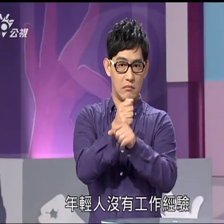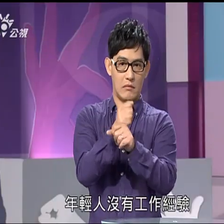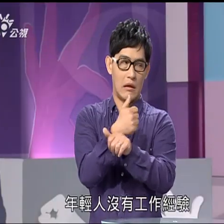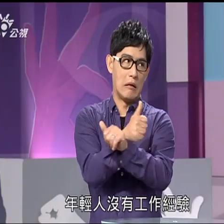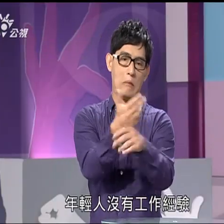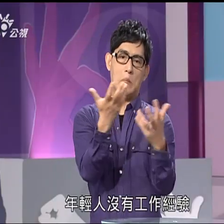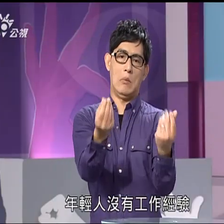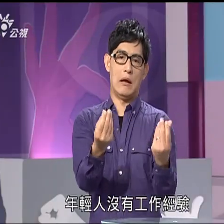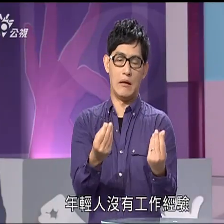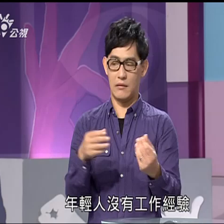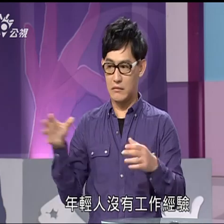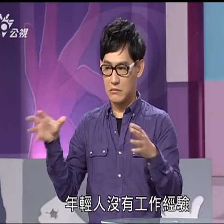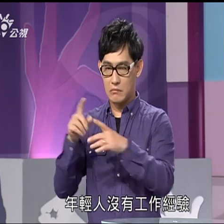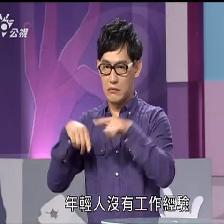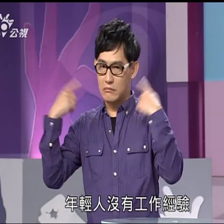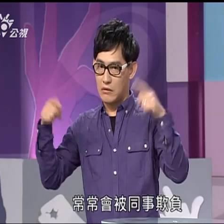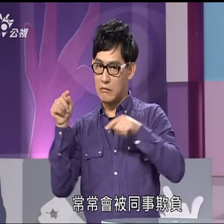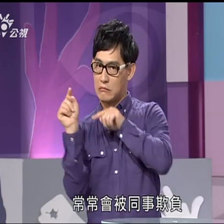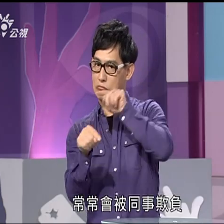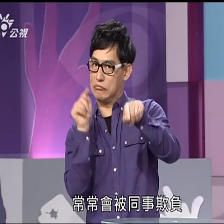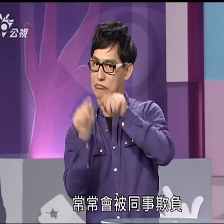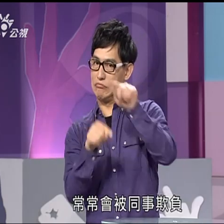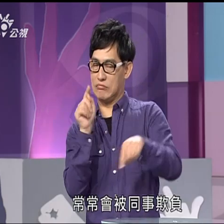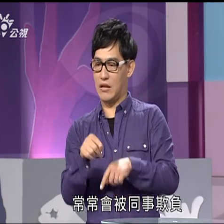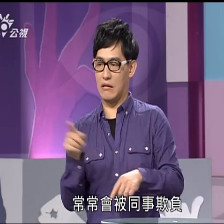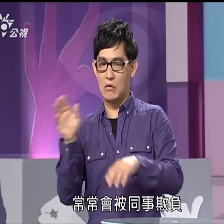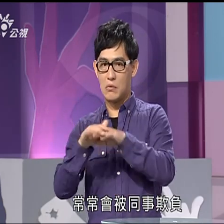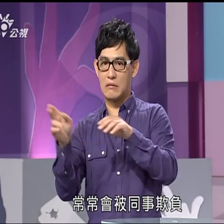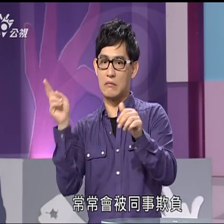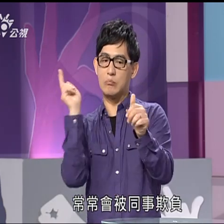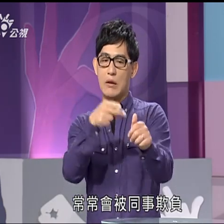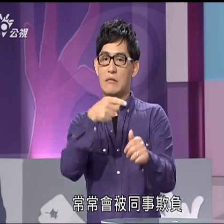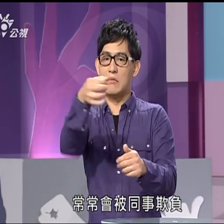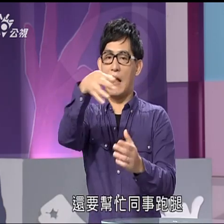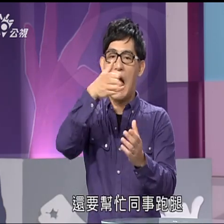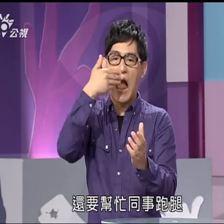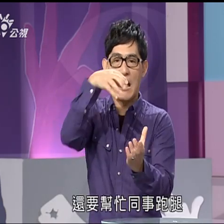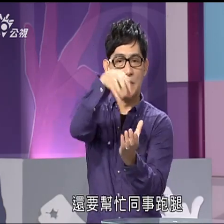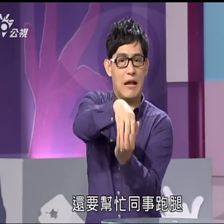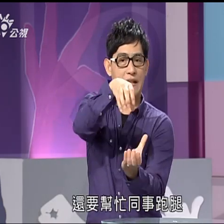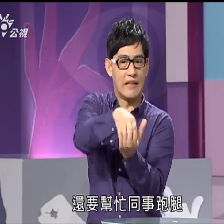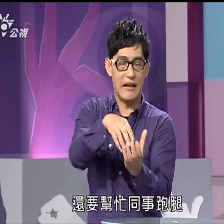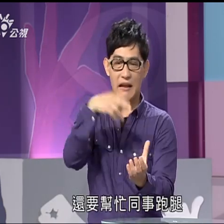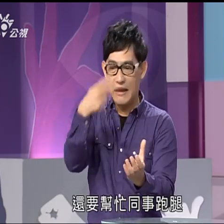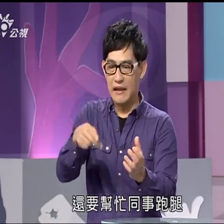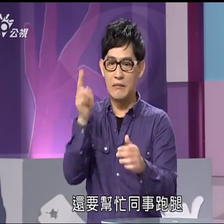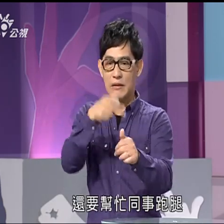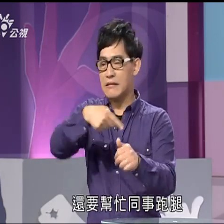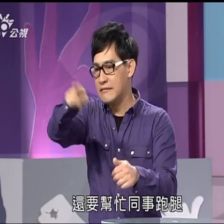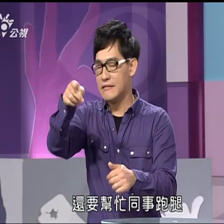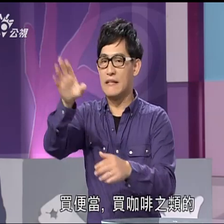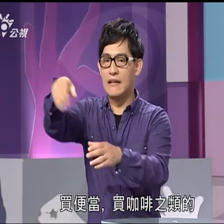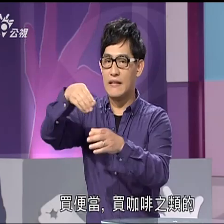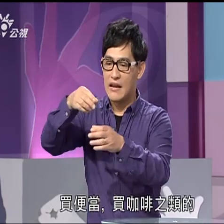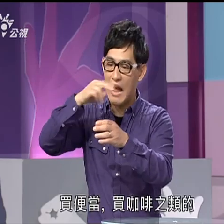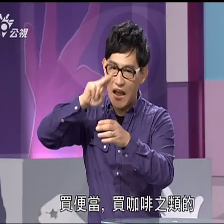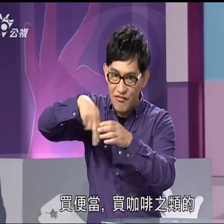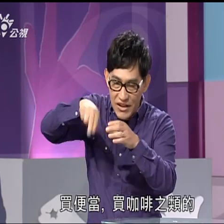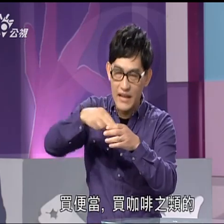啊，没有工作经验，常常会被同事欺负，还要帮忙同事跑腿啊，买便当啦，买